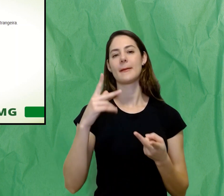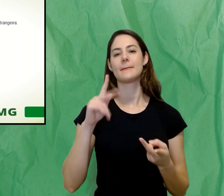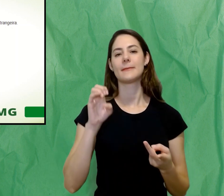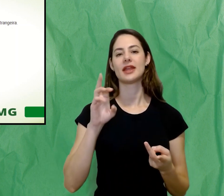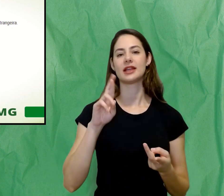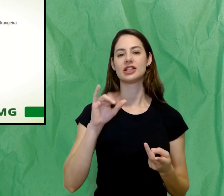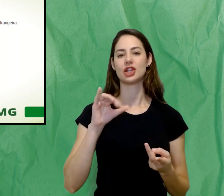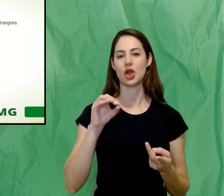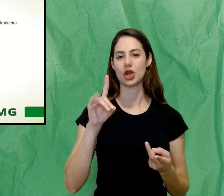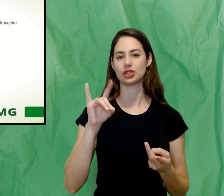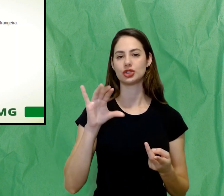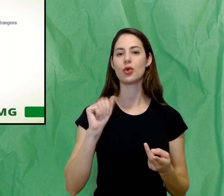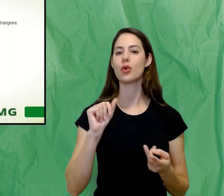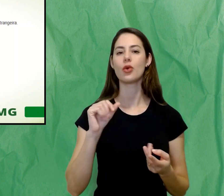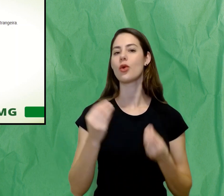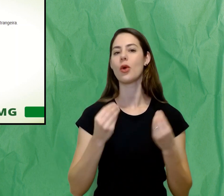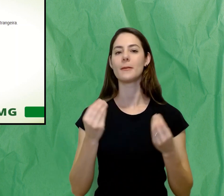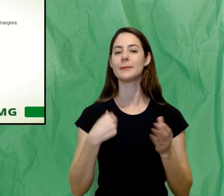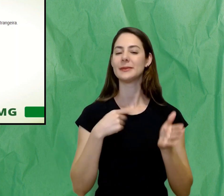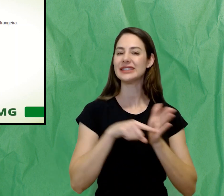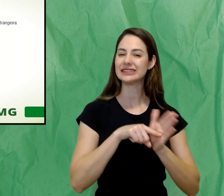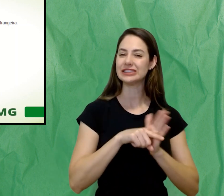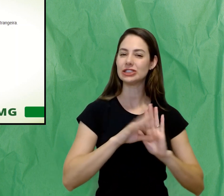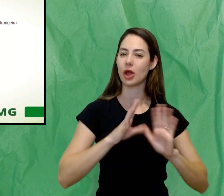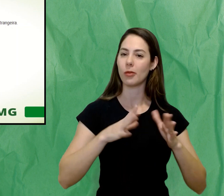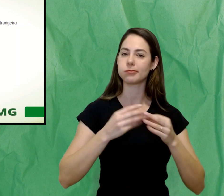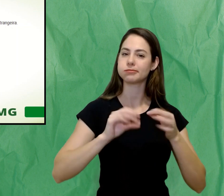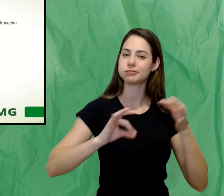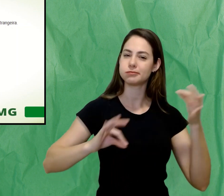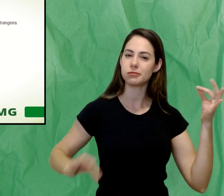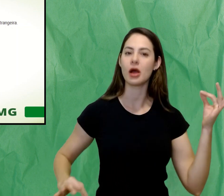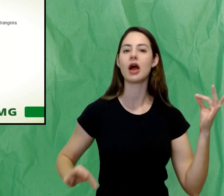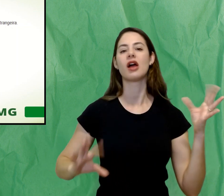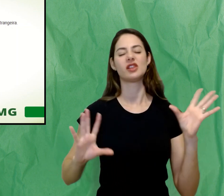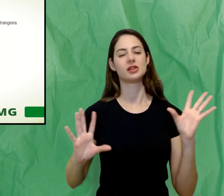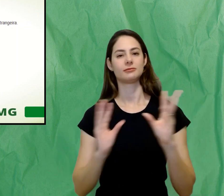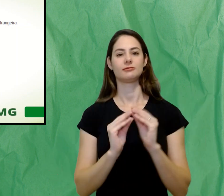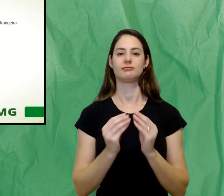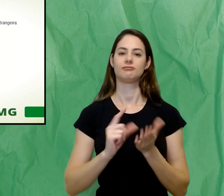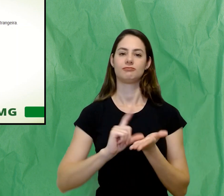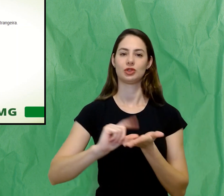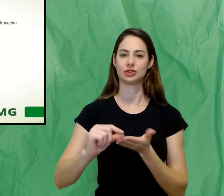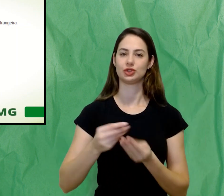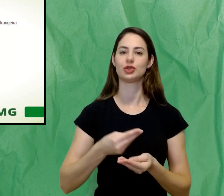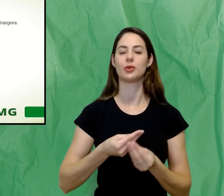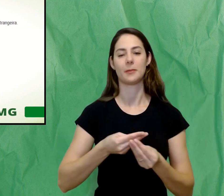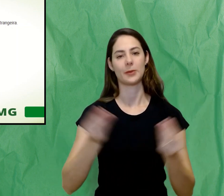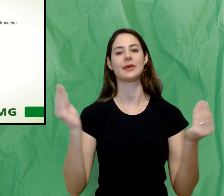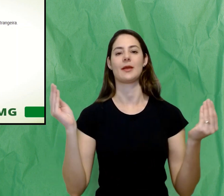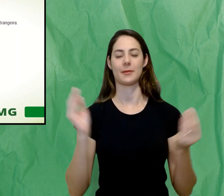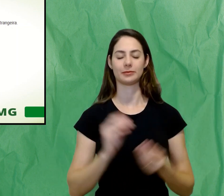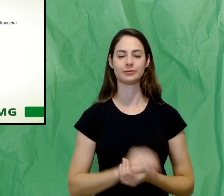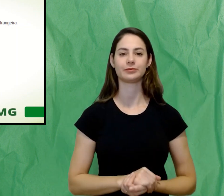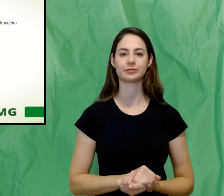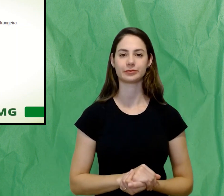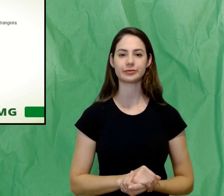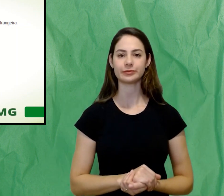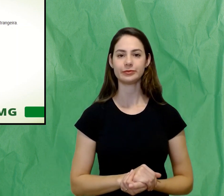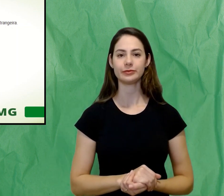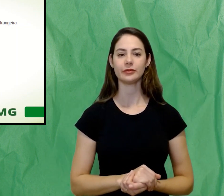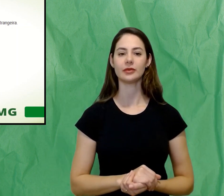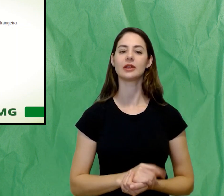científicos, a nossa pesquisa, aquilo que nós descrevemos como pesquisa. Ele é composto dos